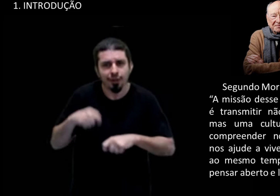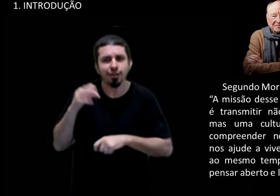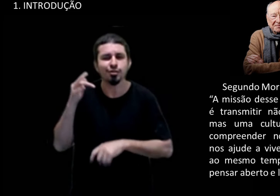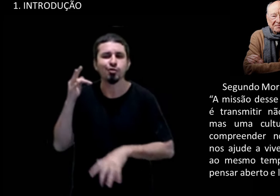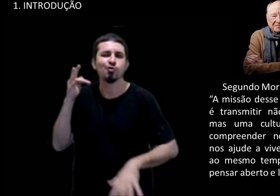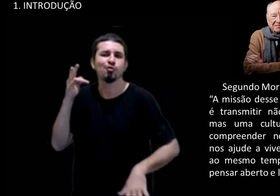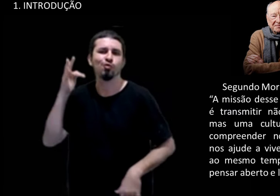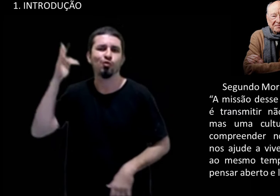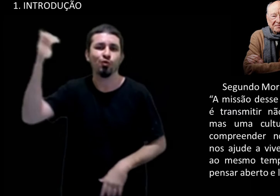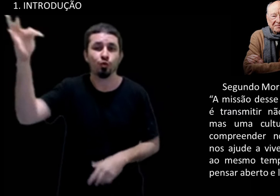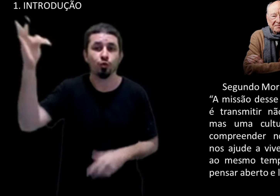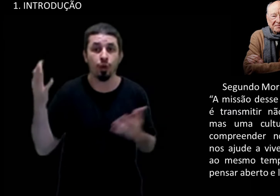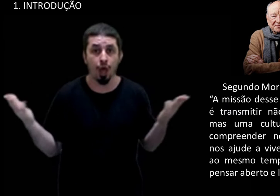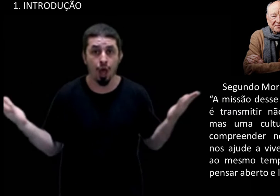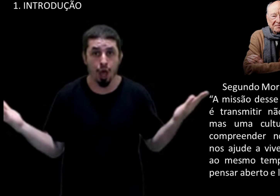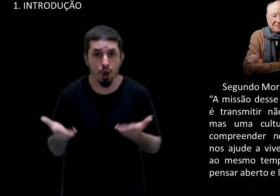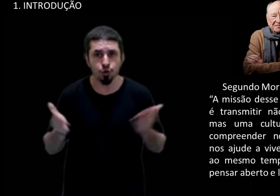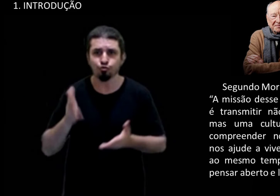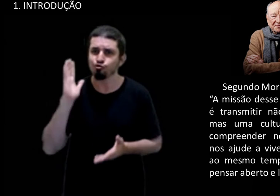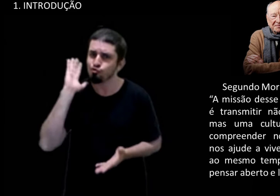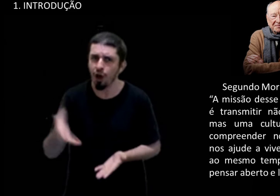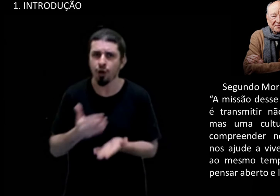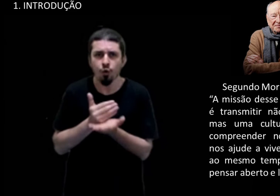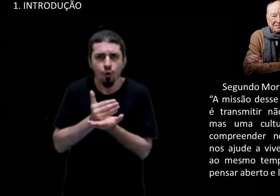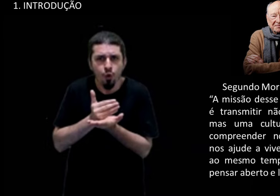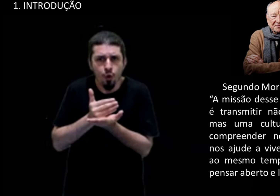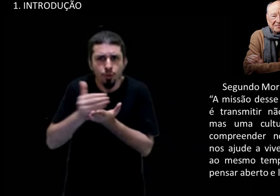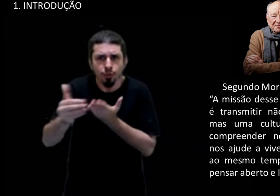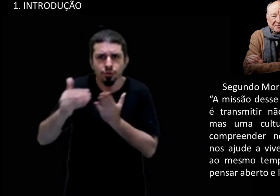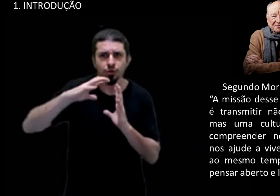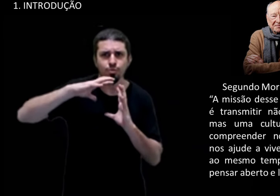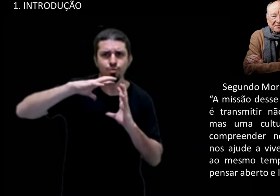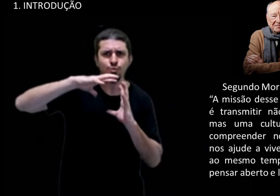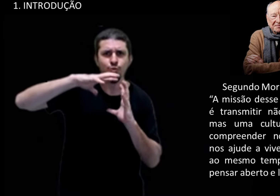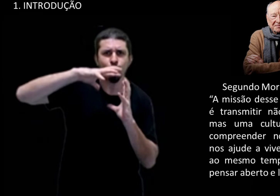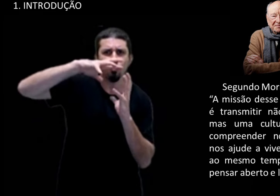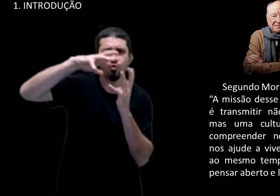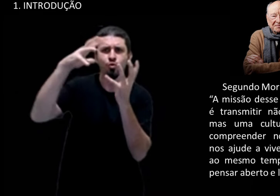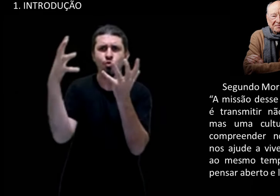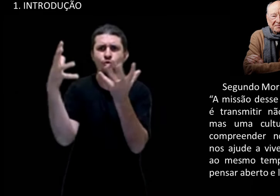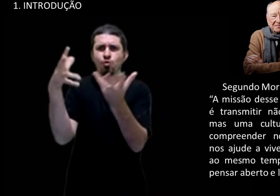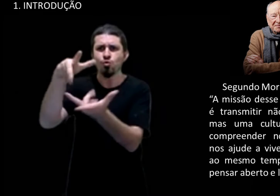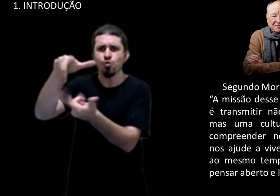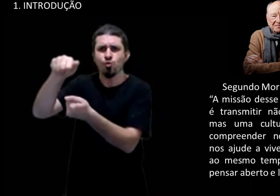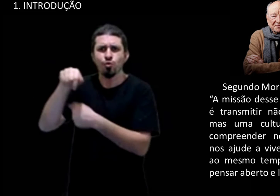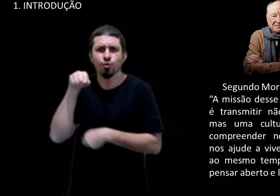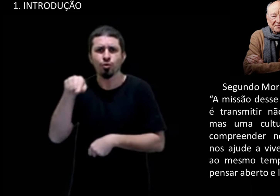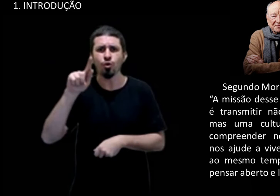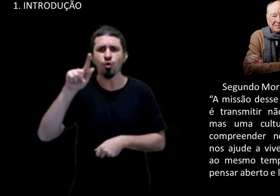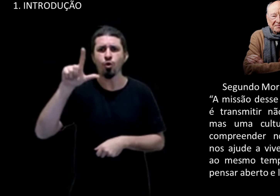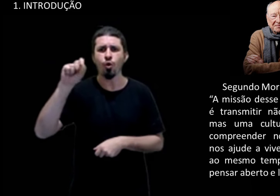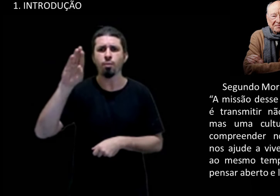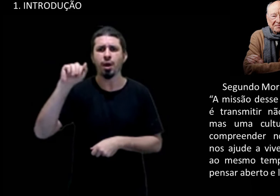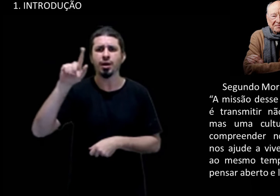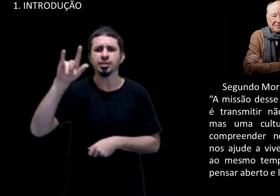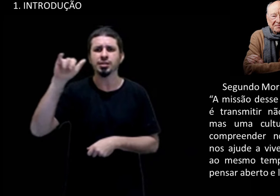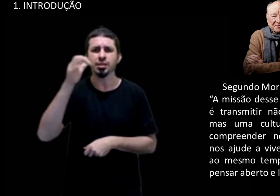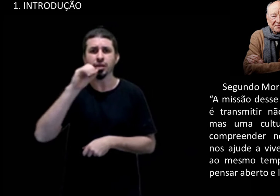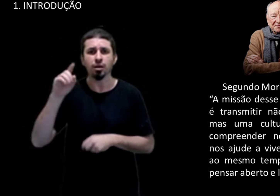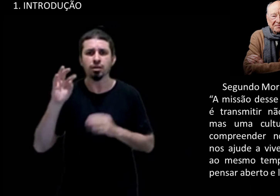futuro. Estamos vivenciando uma era globalizada em que as tecnologias da informação e comunicação necessitam